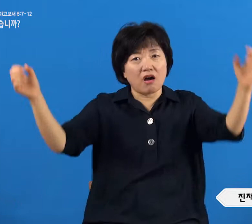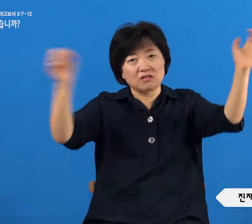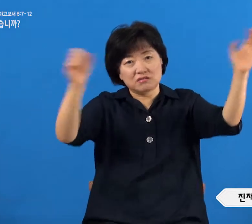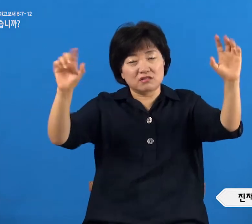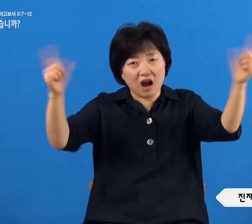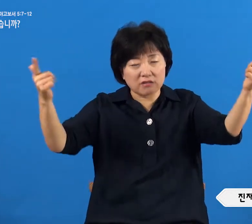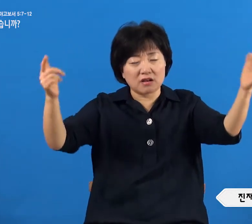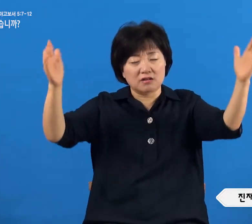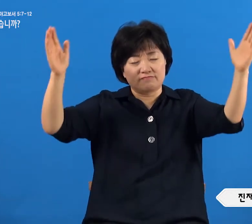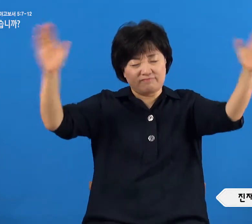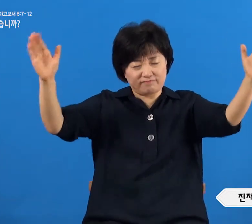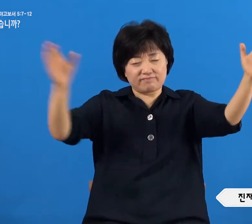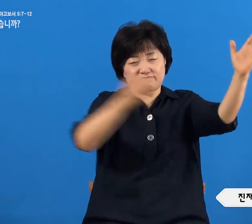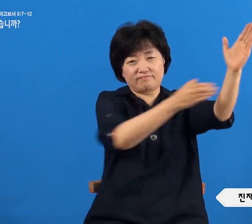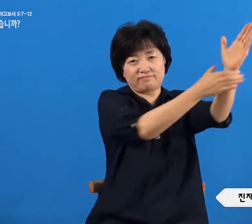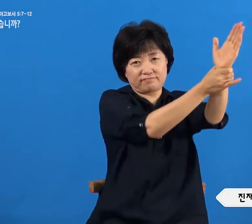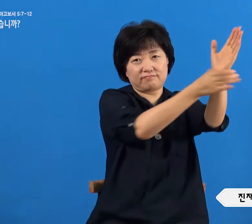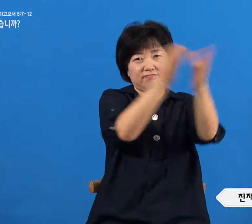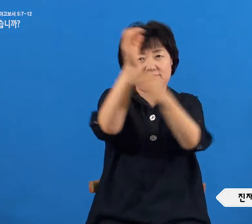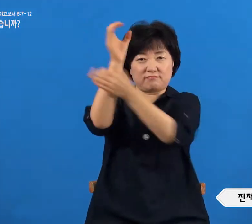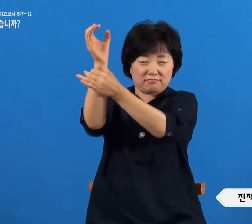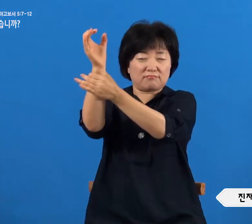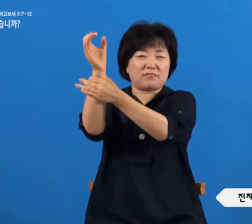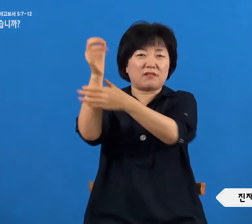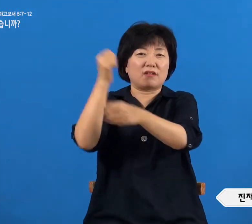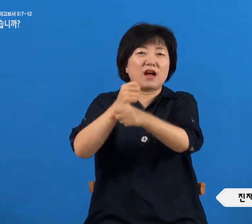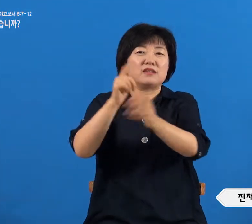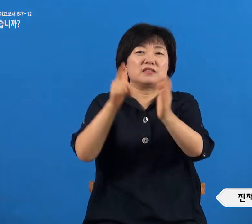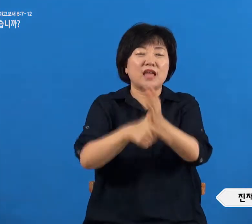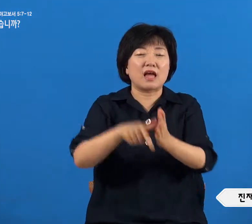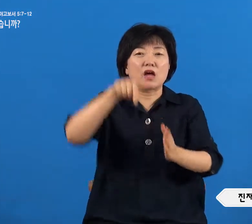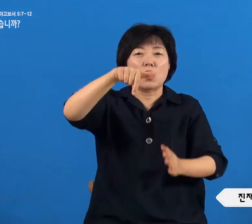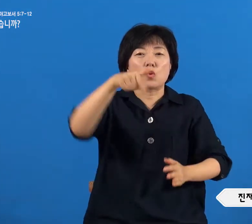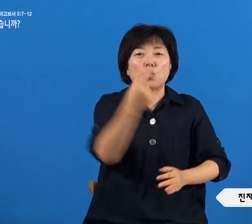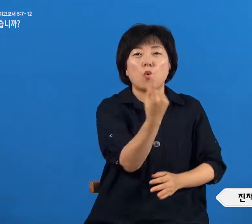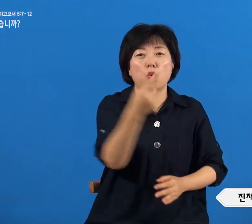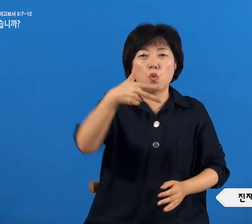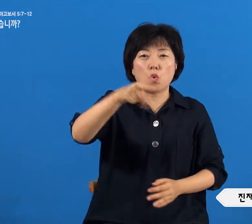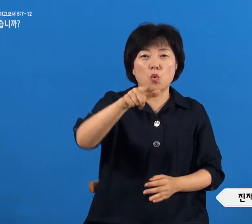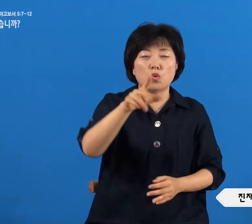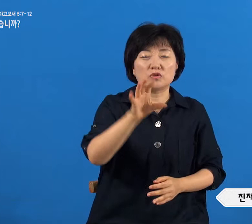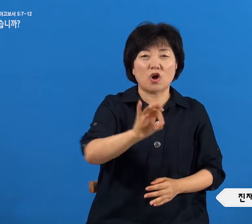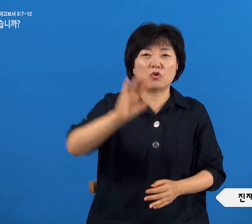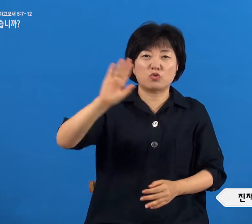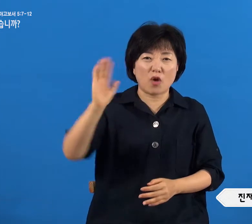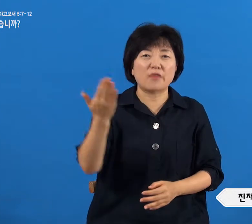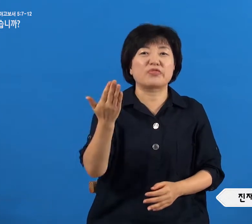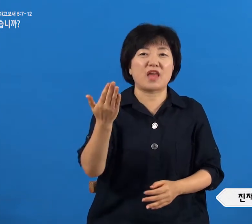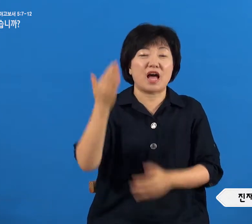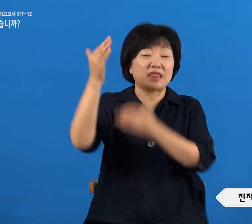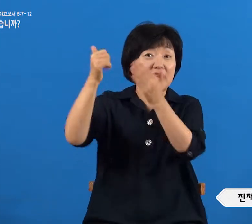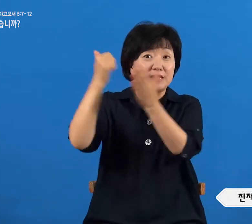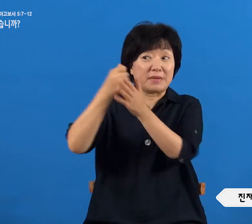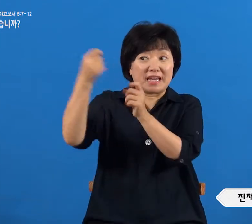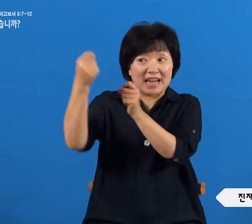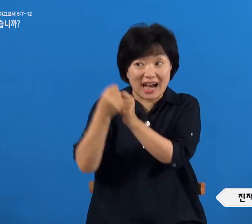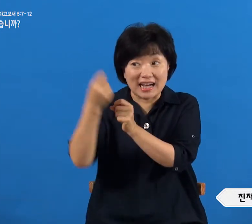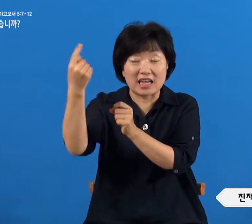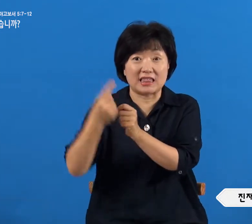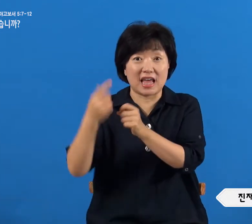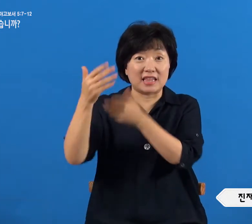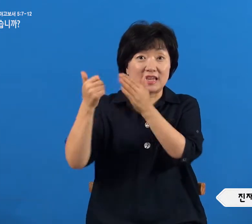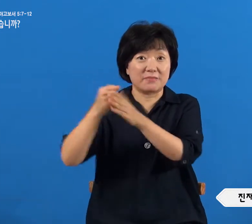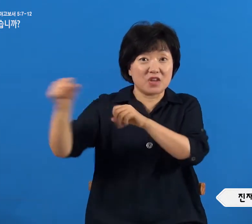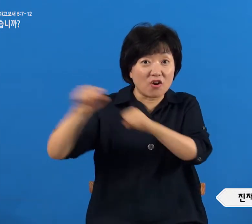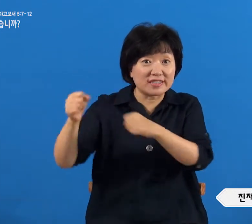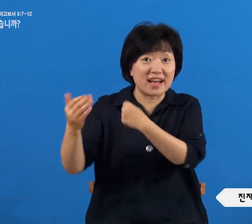않습니다. 똑같은 단어가 사용됩니다. 하나님이 역사하고 계신다. 하나님이 가까이 계신다.